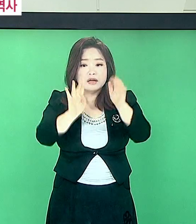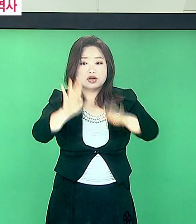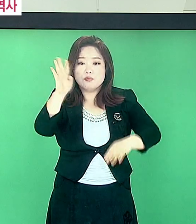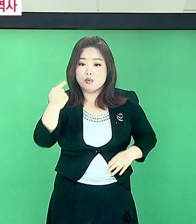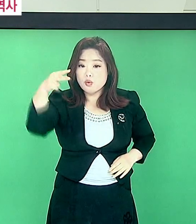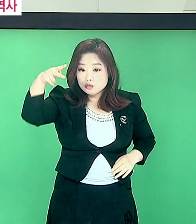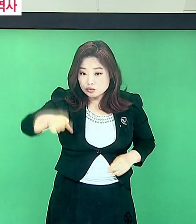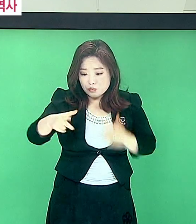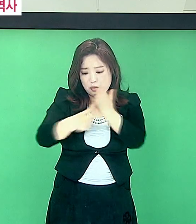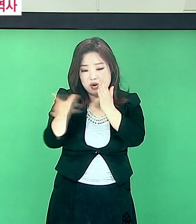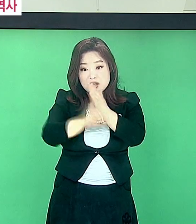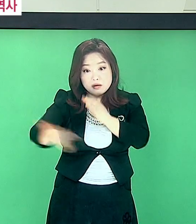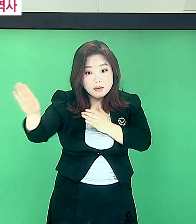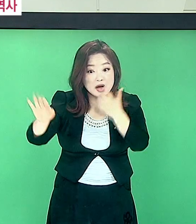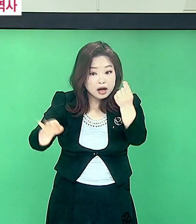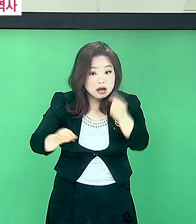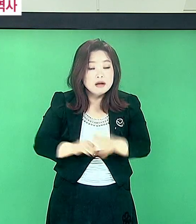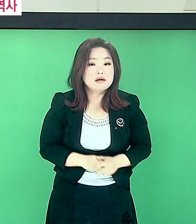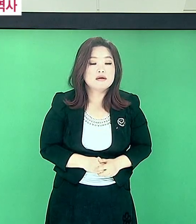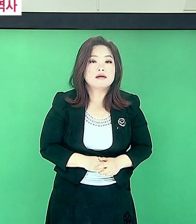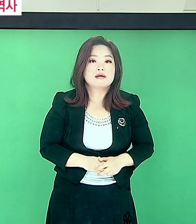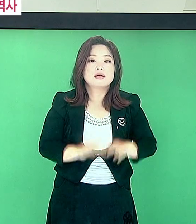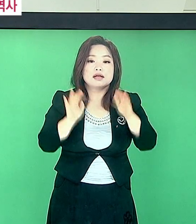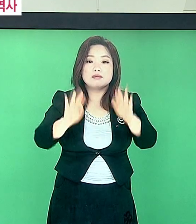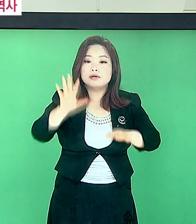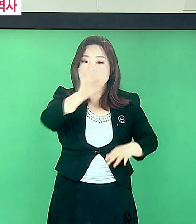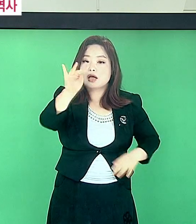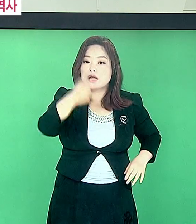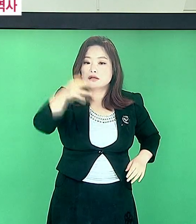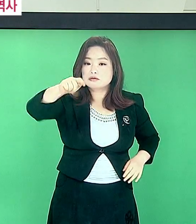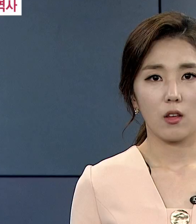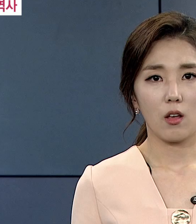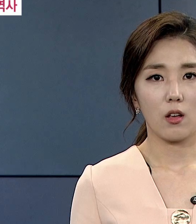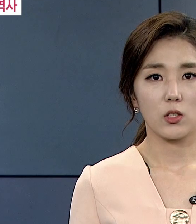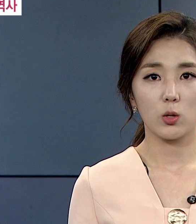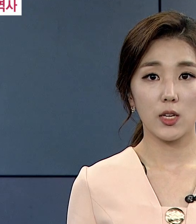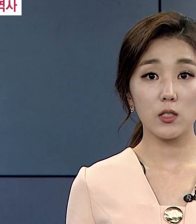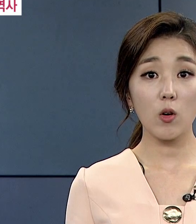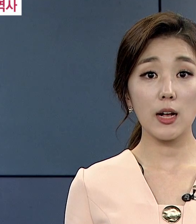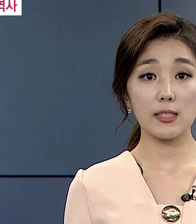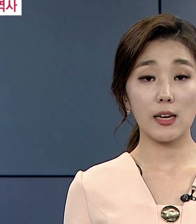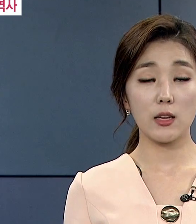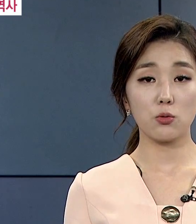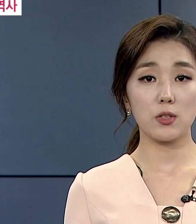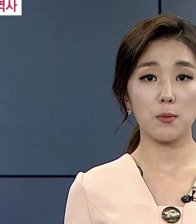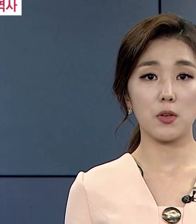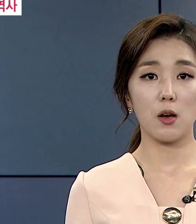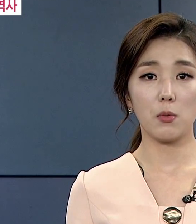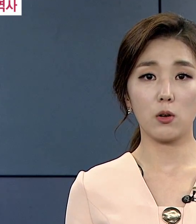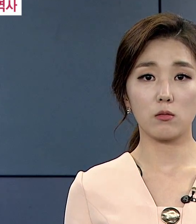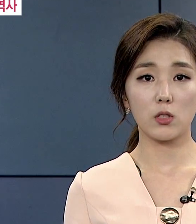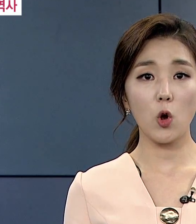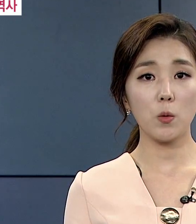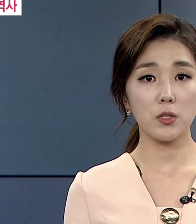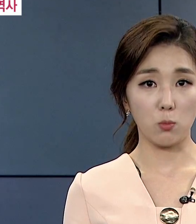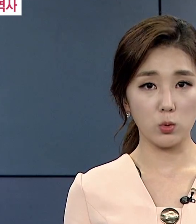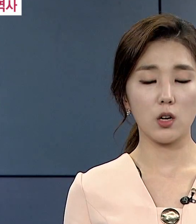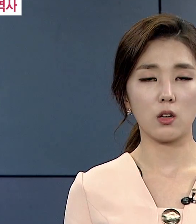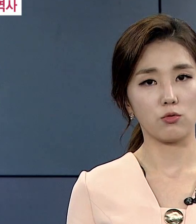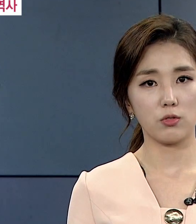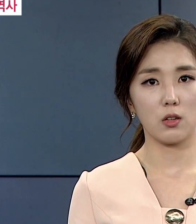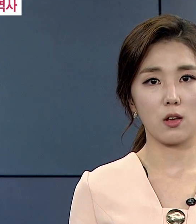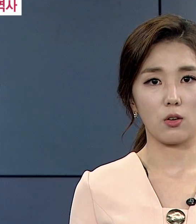분들이 비장애인과 소통하는 데 큰 어려움을 겪고 있습니다 으 전체 청각장애 의 숫자에 비하면 턱없이